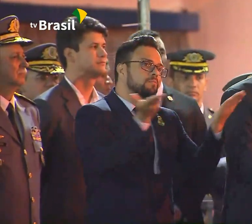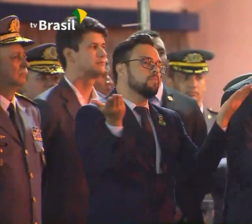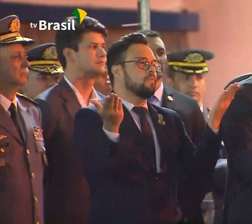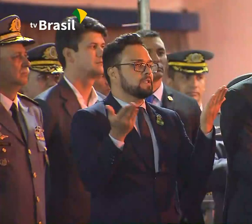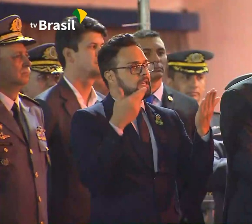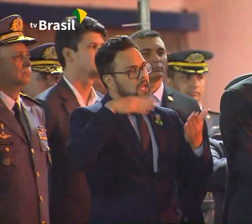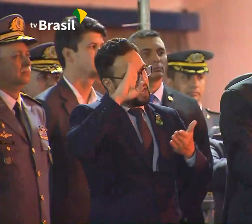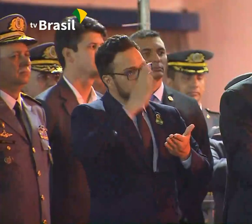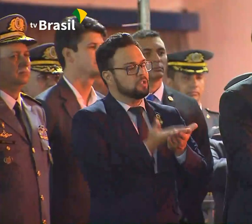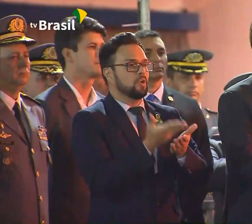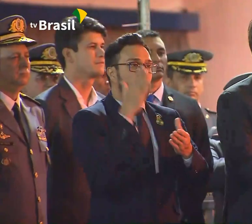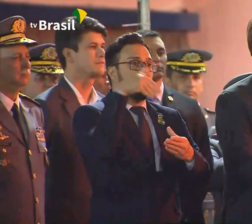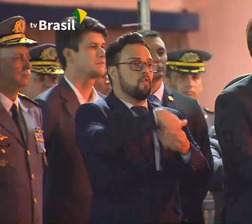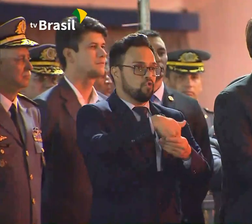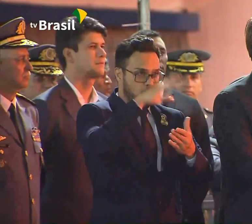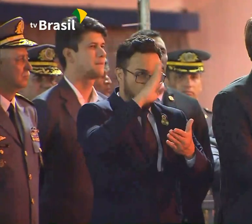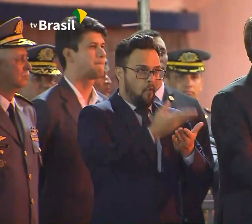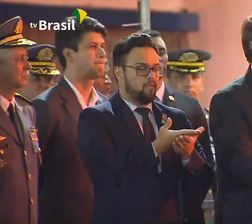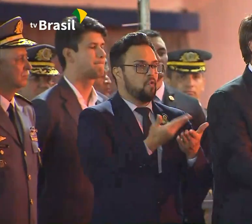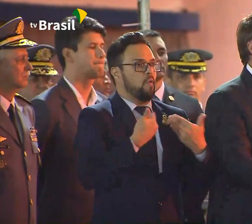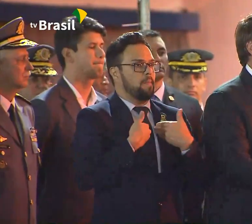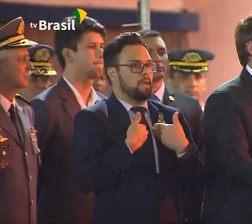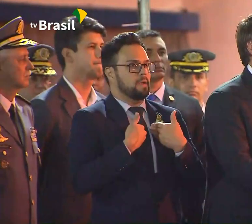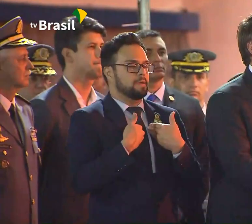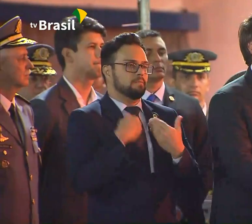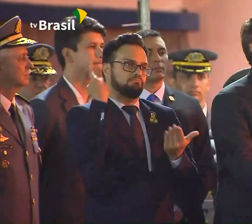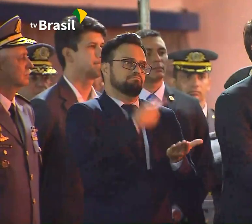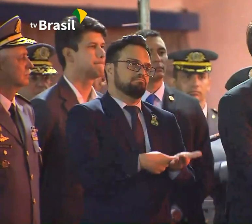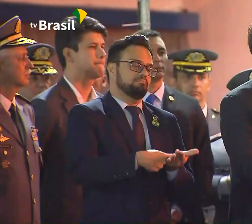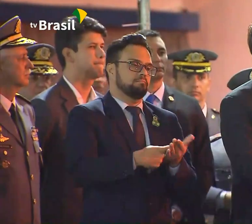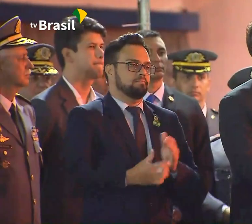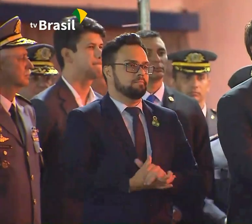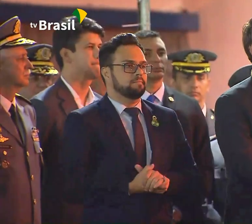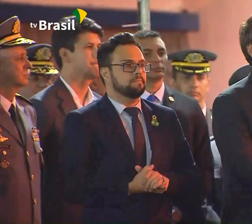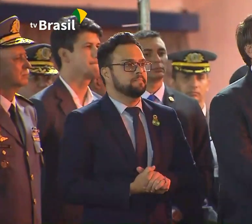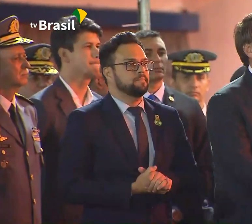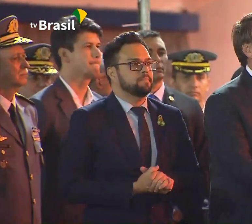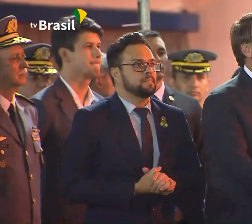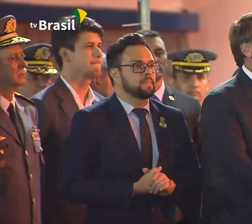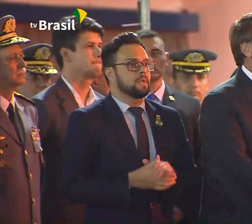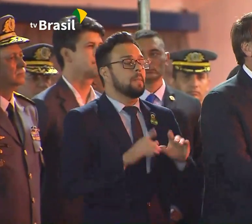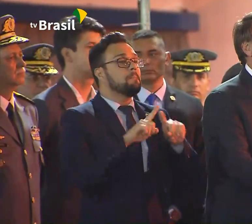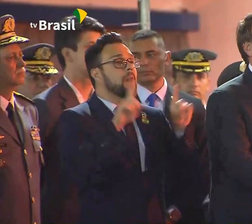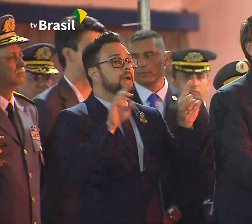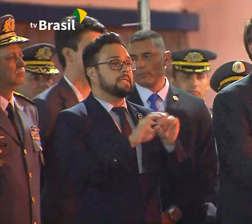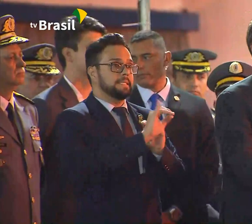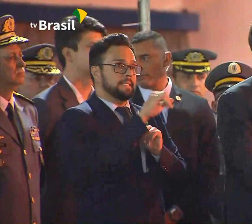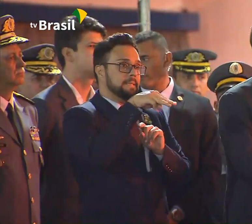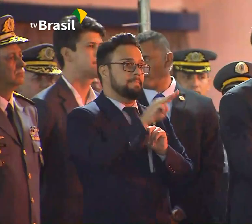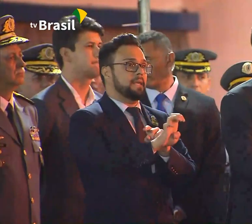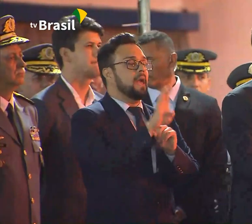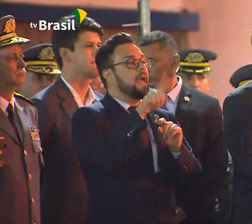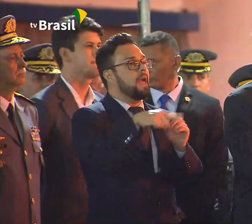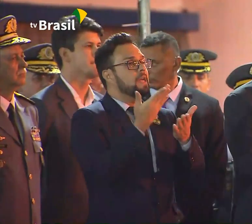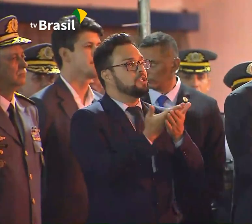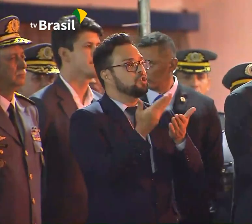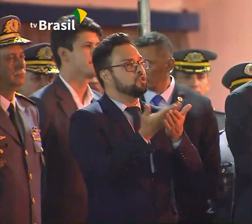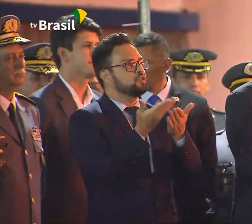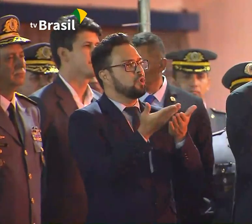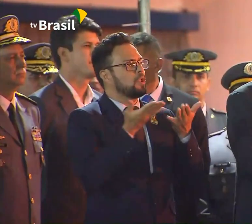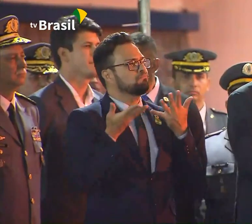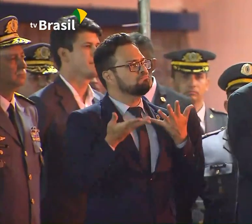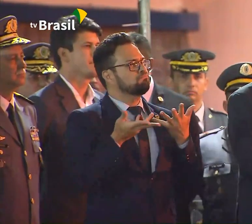acreditaram e confiaram essa missão à minha pessoa. Mas o IME é uma escola de